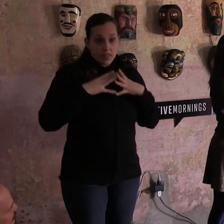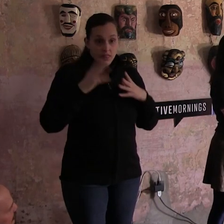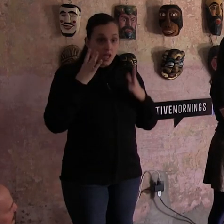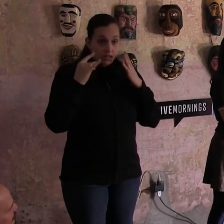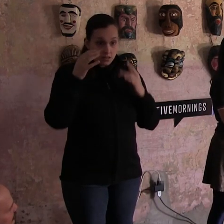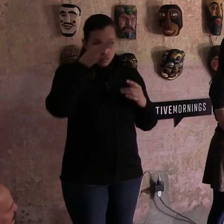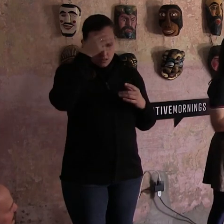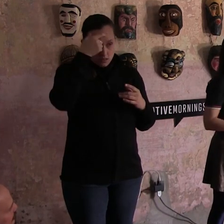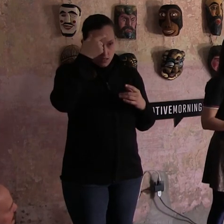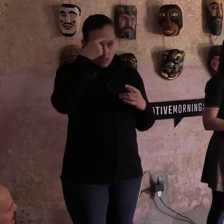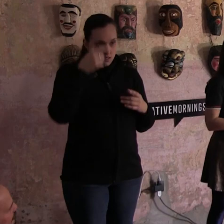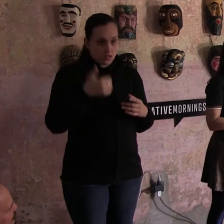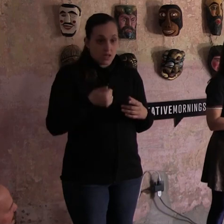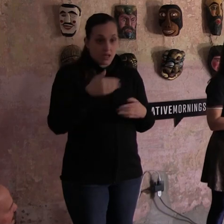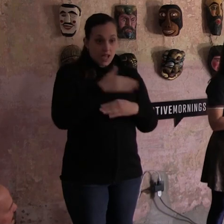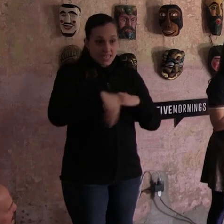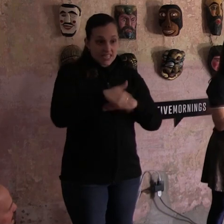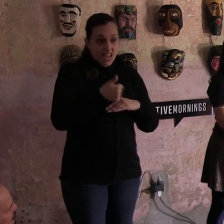en la calle Andes.